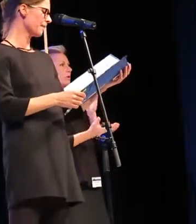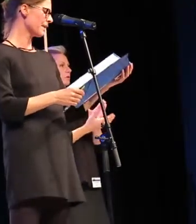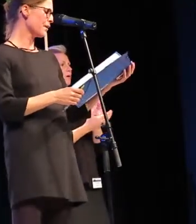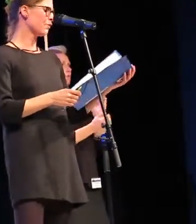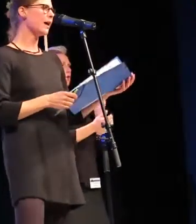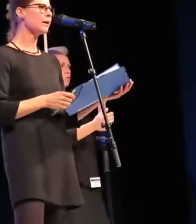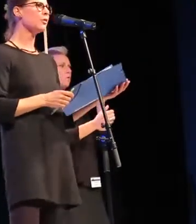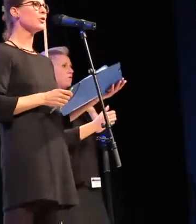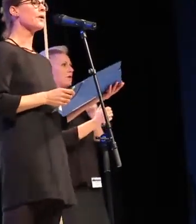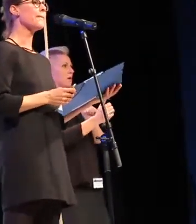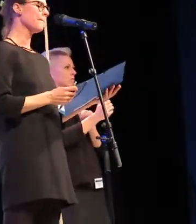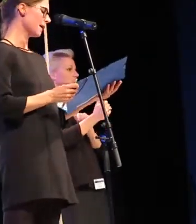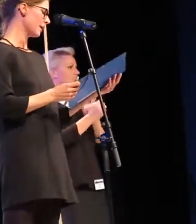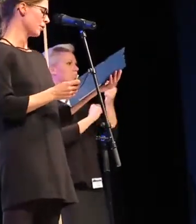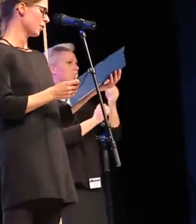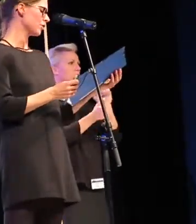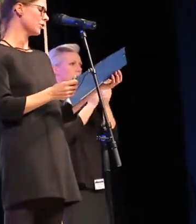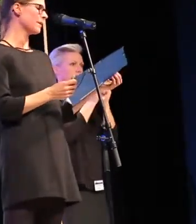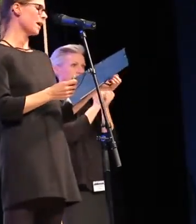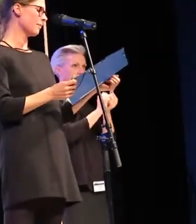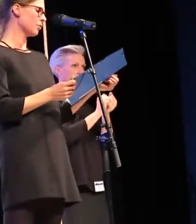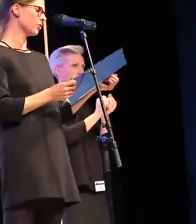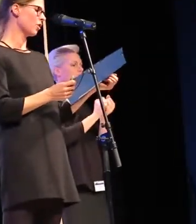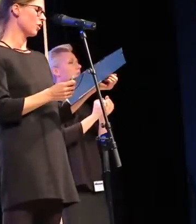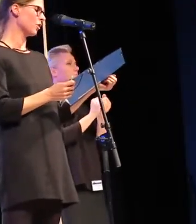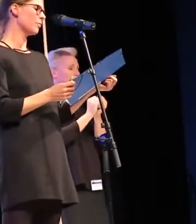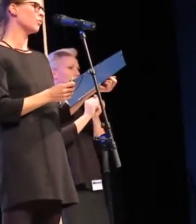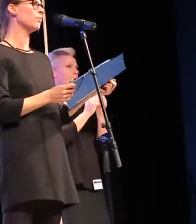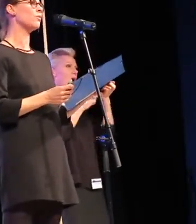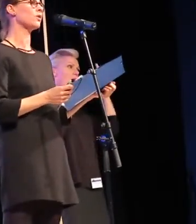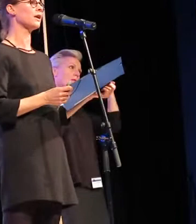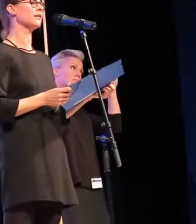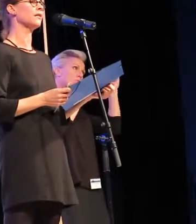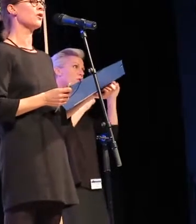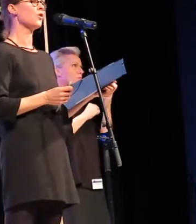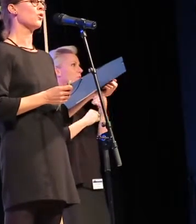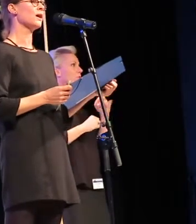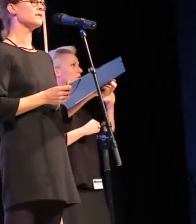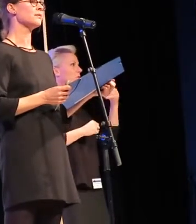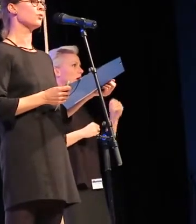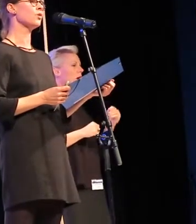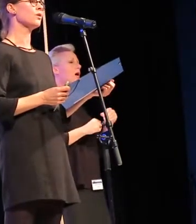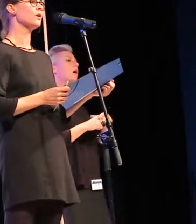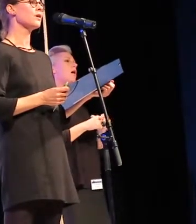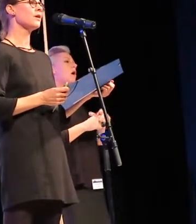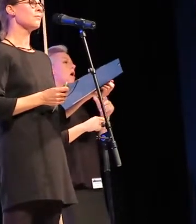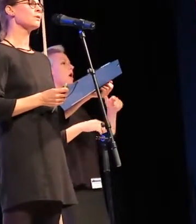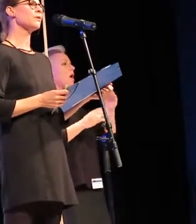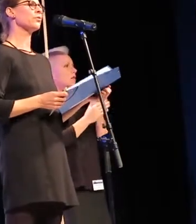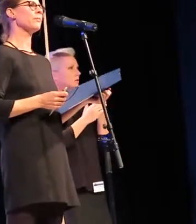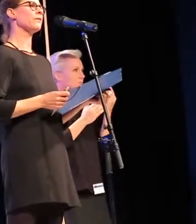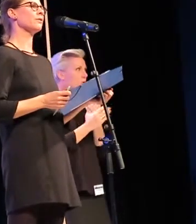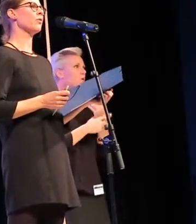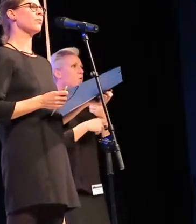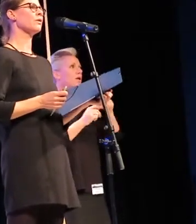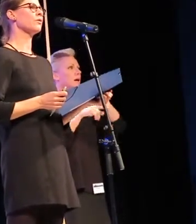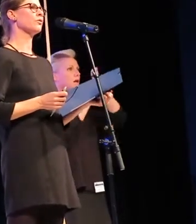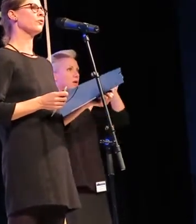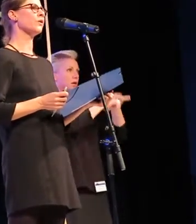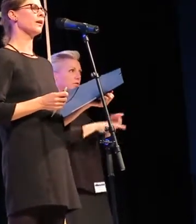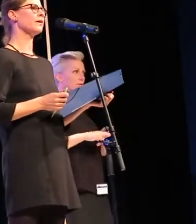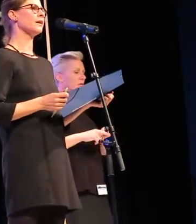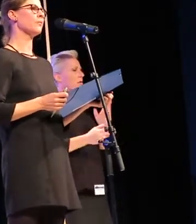som Freiburg, Malmö, Köpenhamn, Bogotá, Örebro, Portland och Helsingborg beslutar man sig